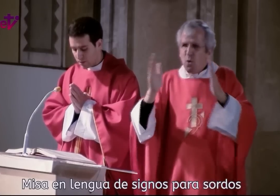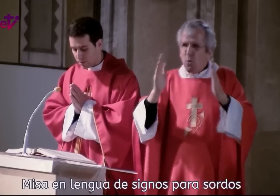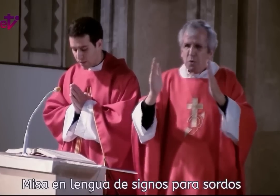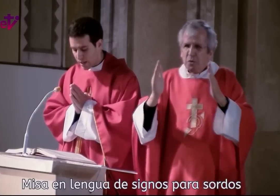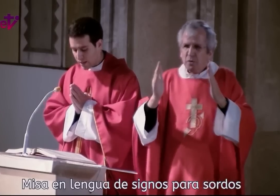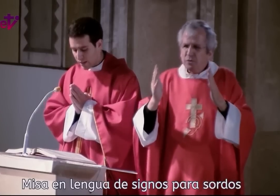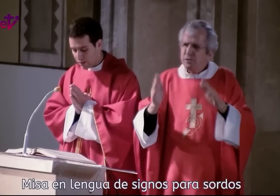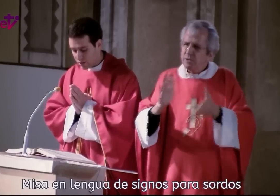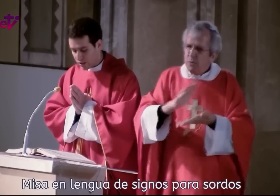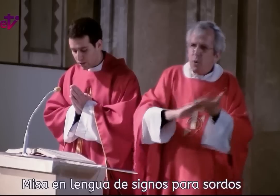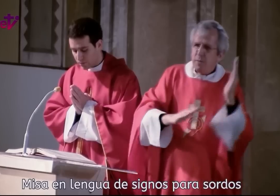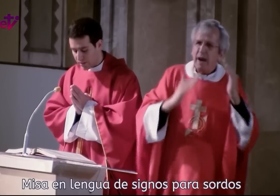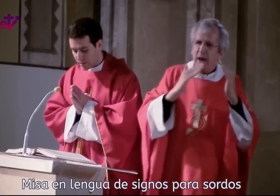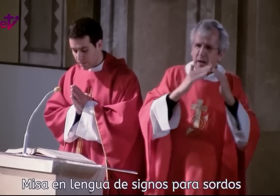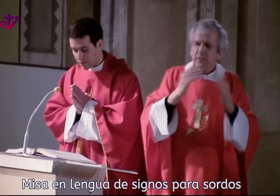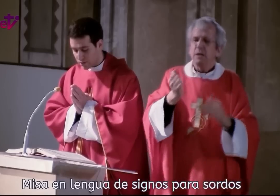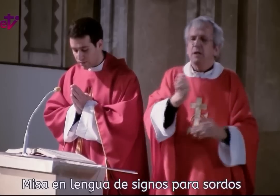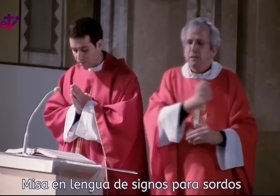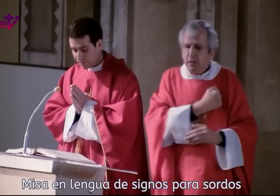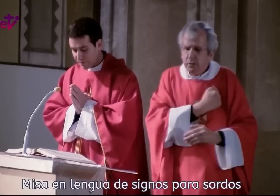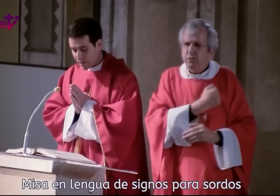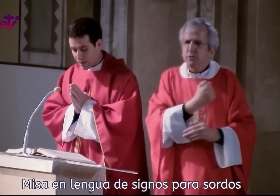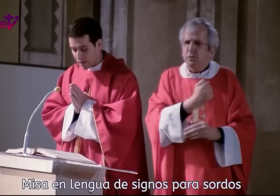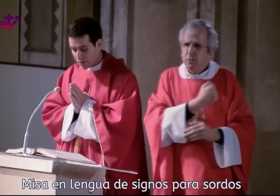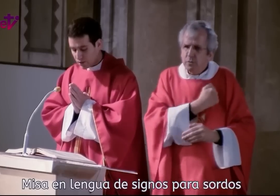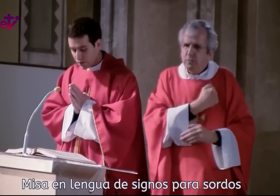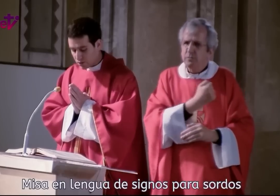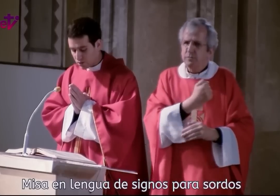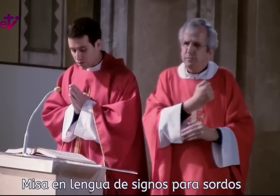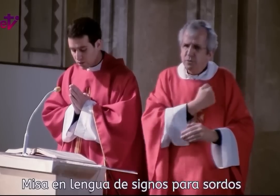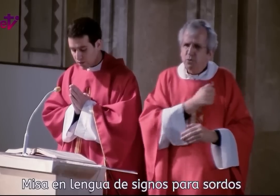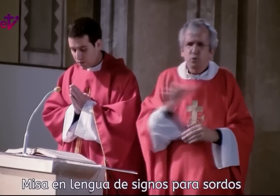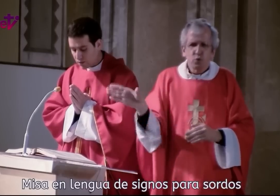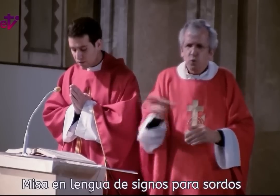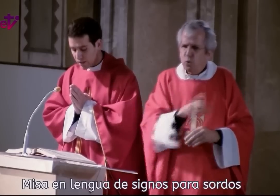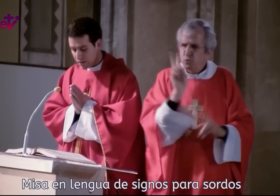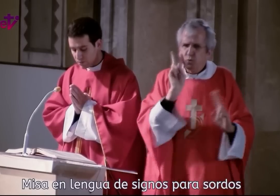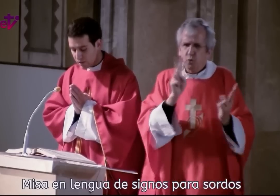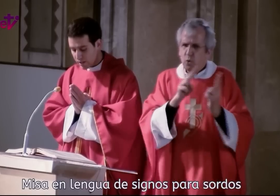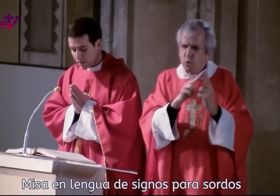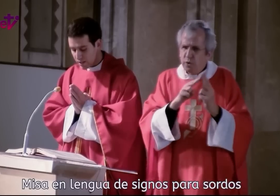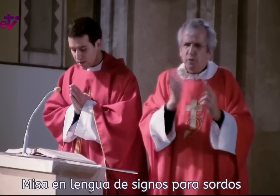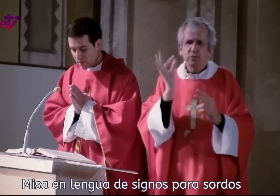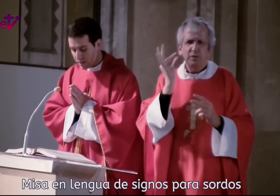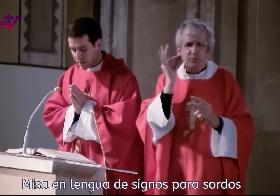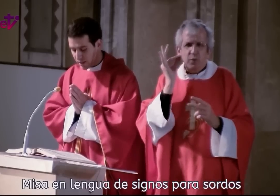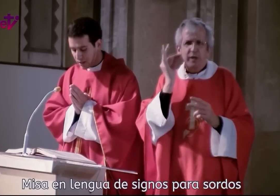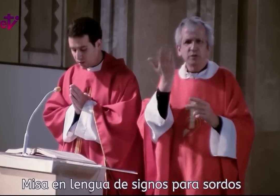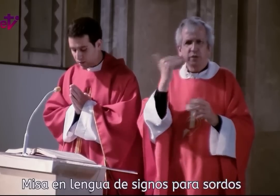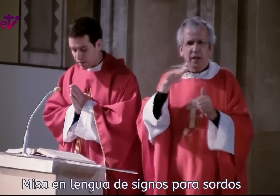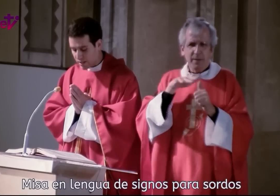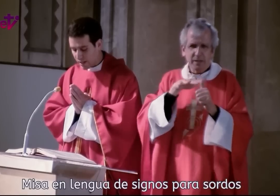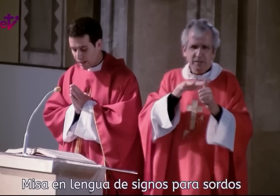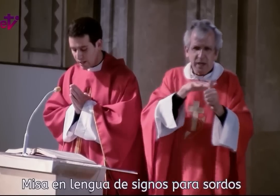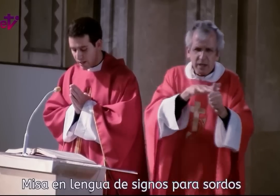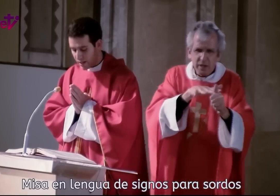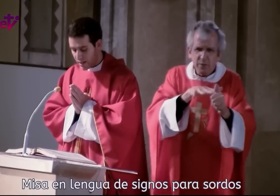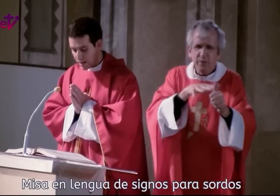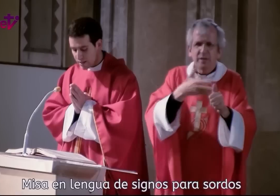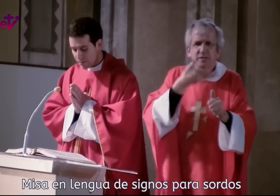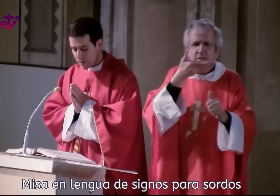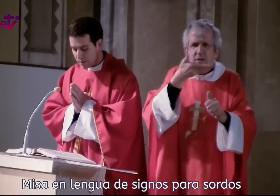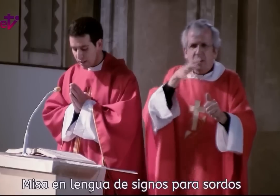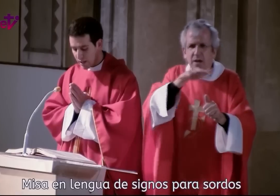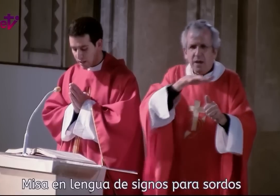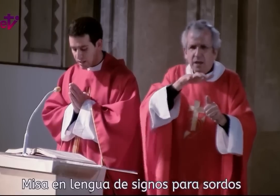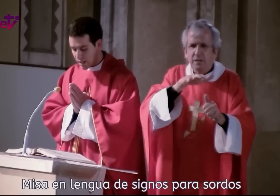se volvía dándose golpes de pecho. Todos sus conocidos y las mujeres que lo habían seguido desde Galilea